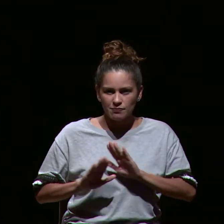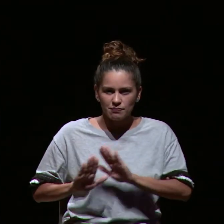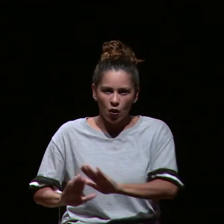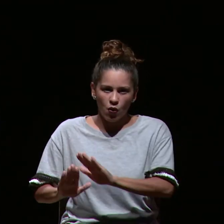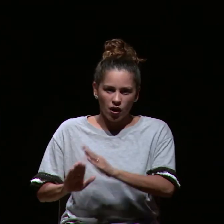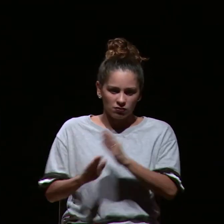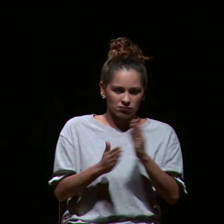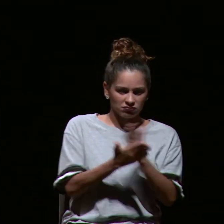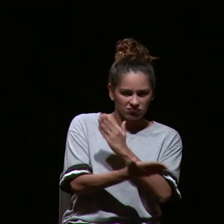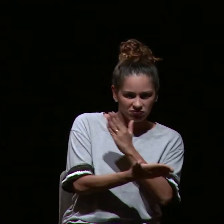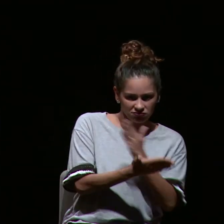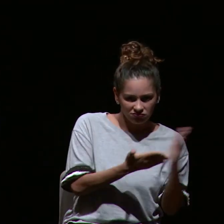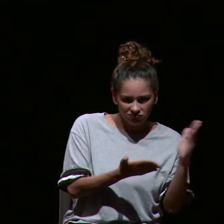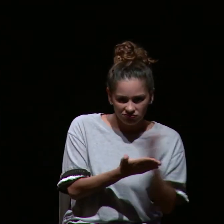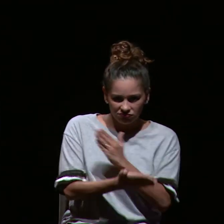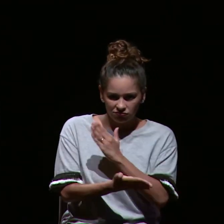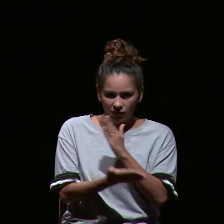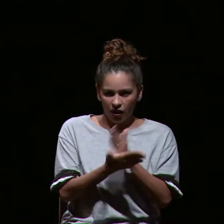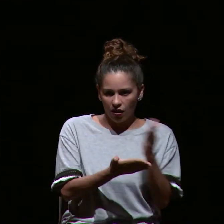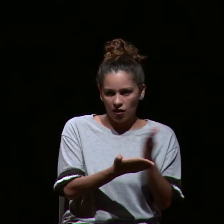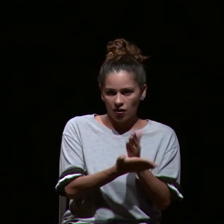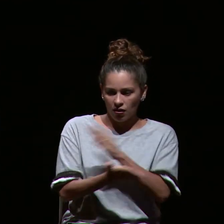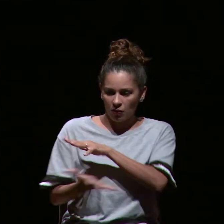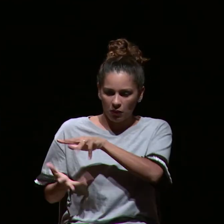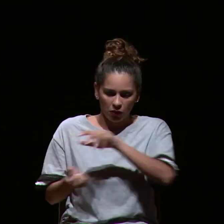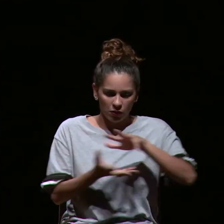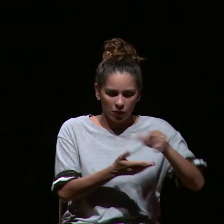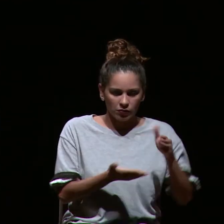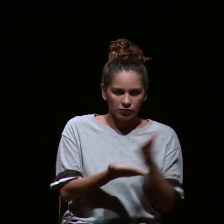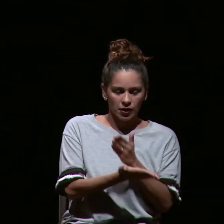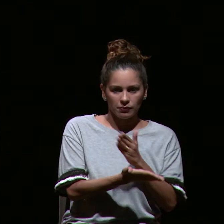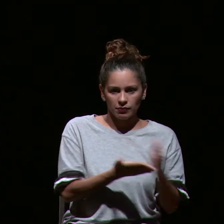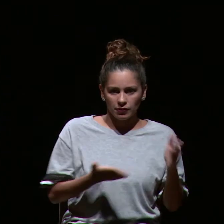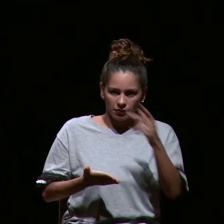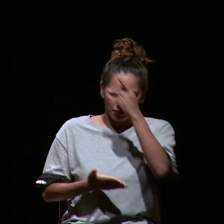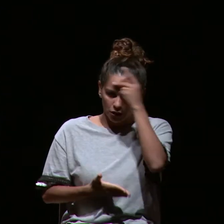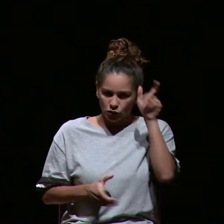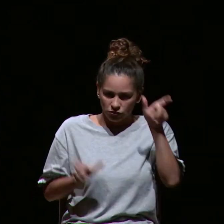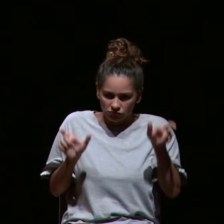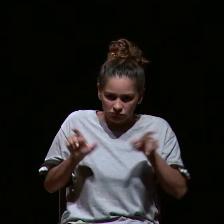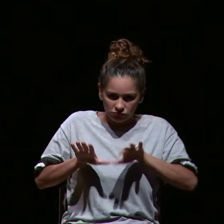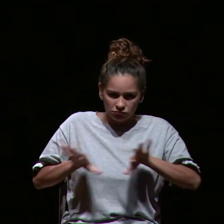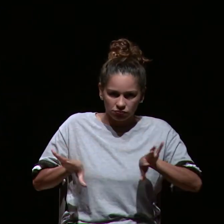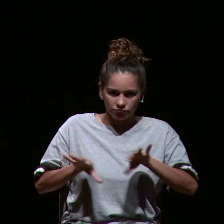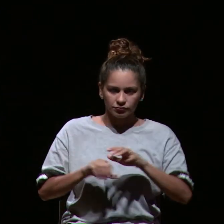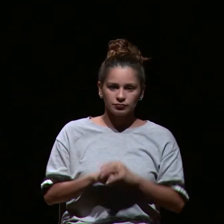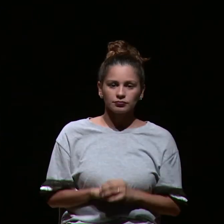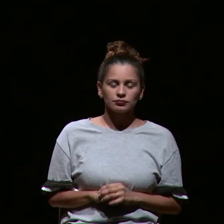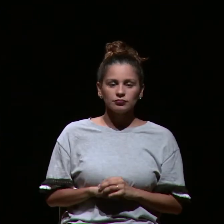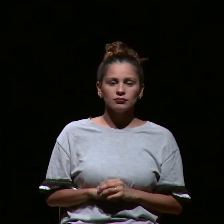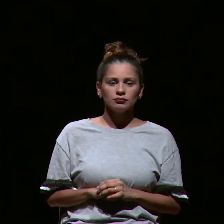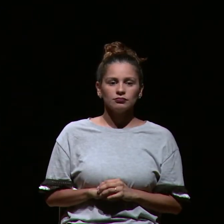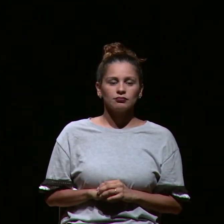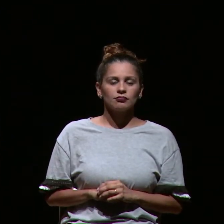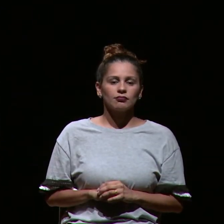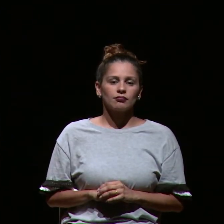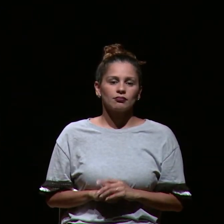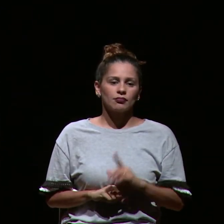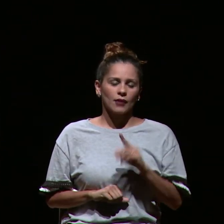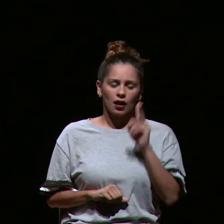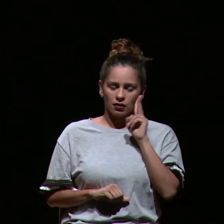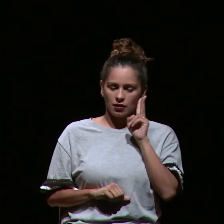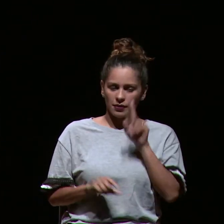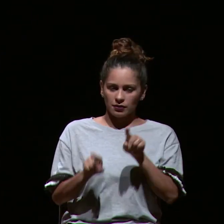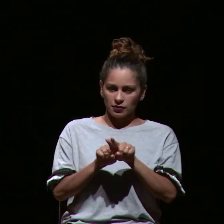e a certeza de que mundos apartam os seres humanos de seus arremedos. Logo, não é exagero lembrar, mais uma vez,